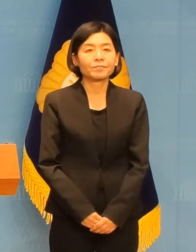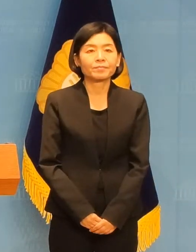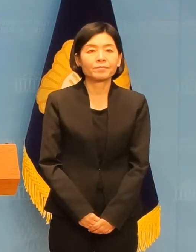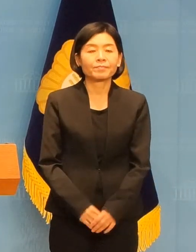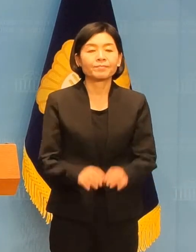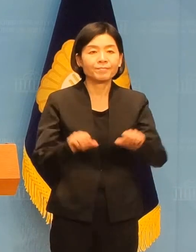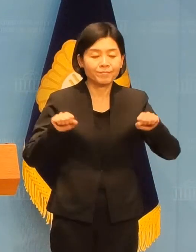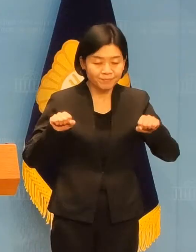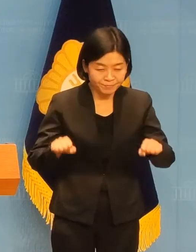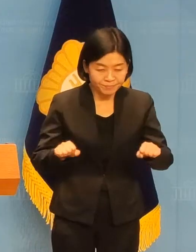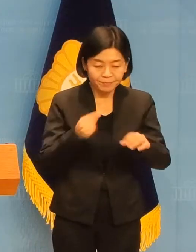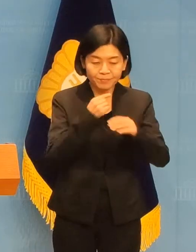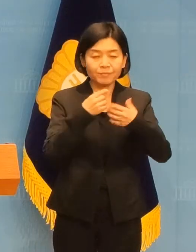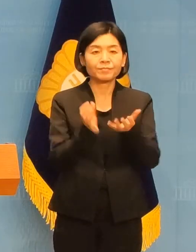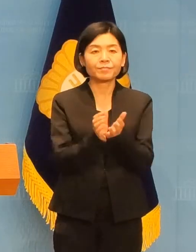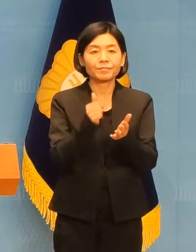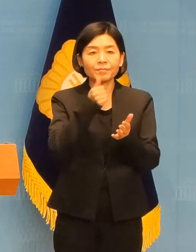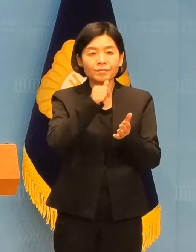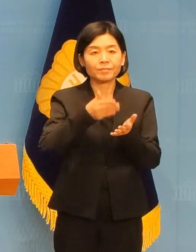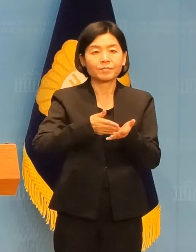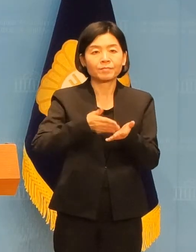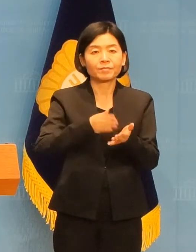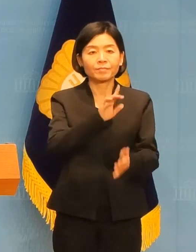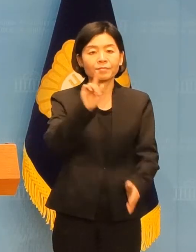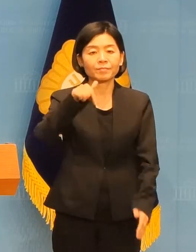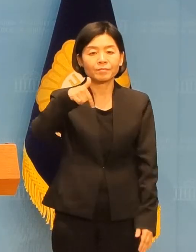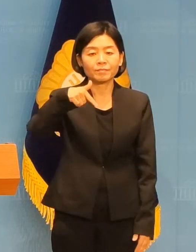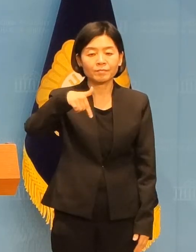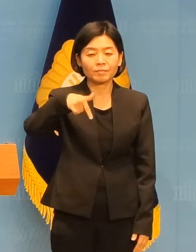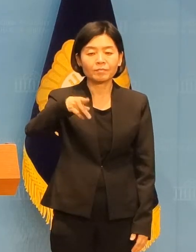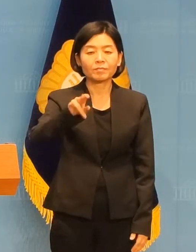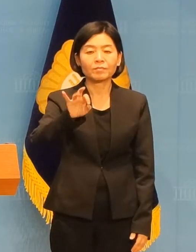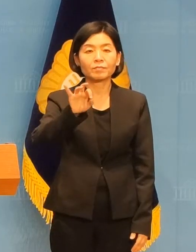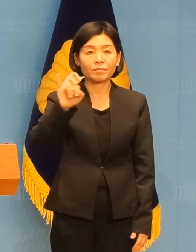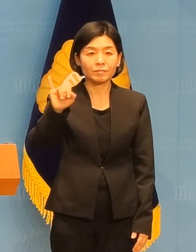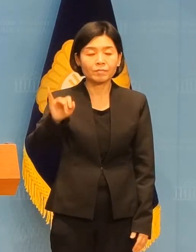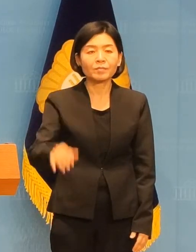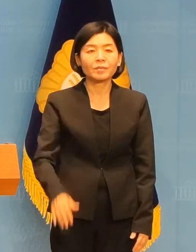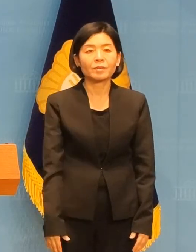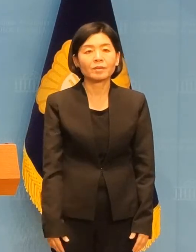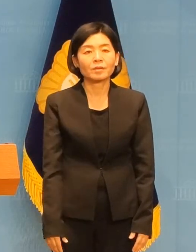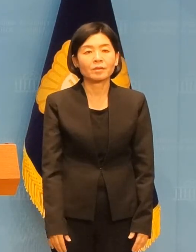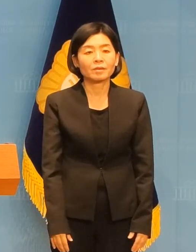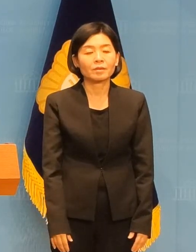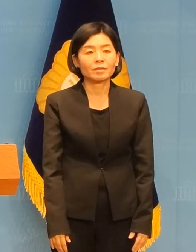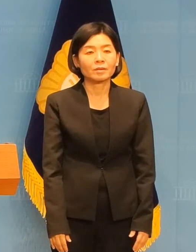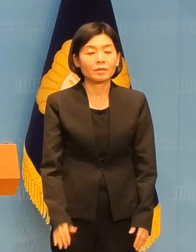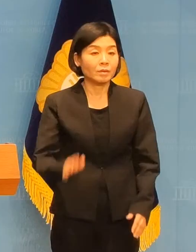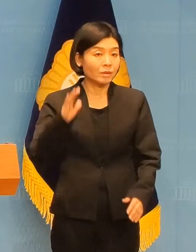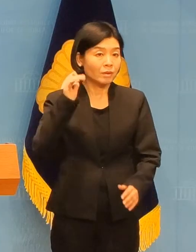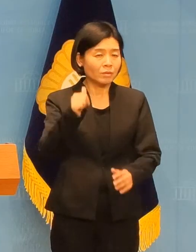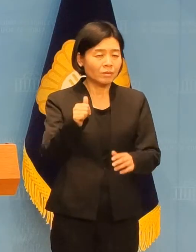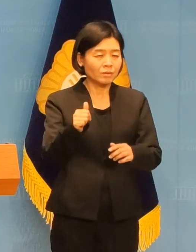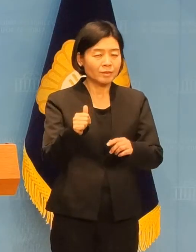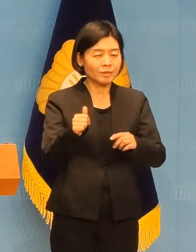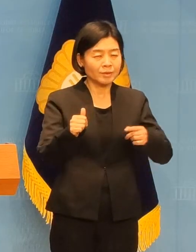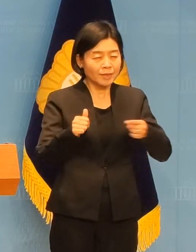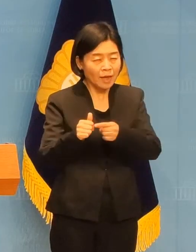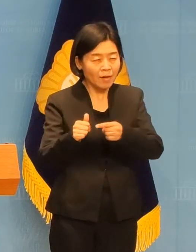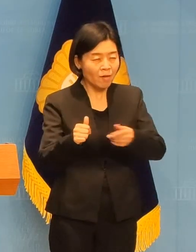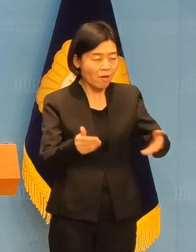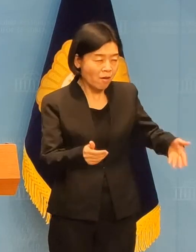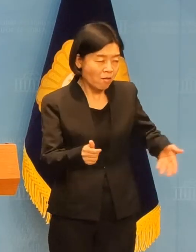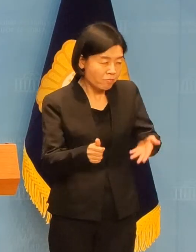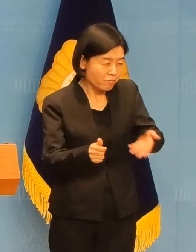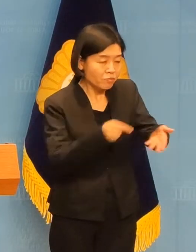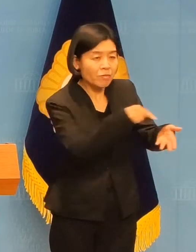네, 안녕하십니까. 더불어민주당 대변인 박경비입니다. 테러 선동을 풍자로 풍자하는 전한기 씨의 도 넘은